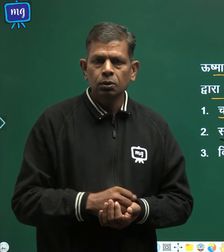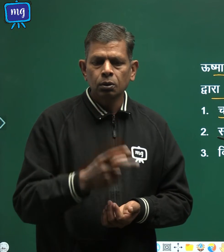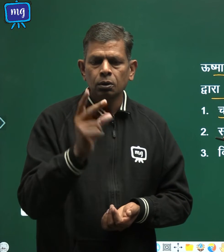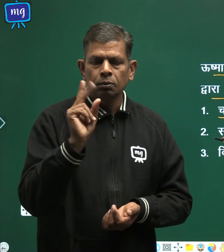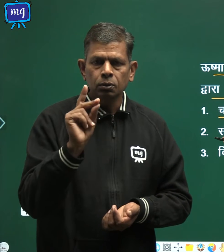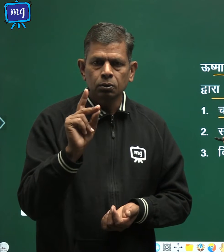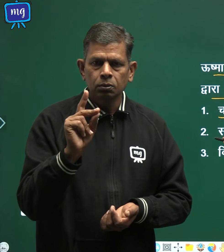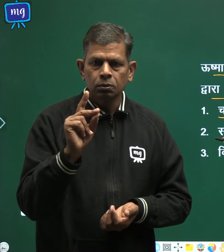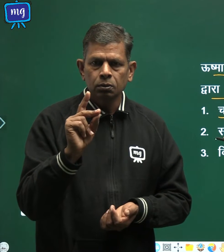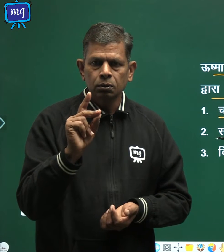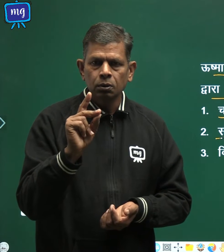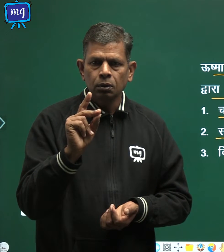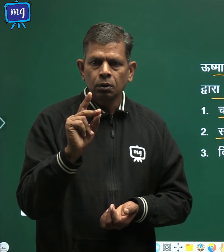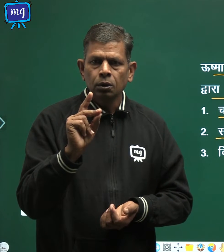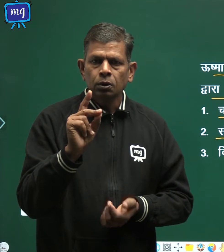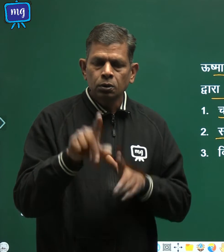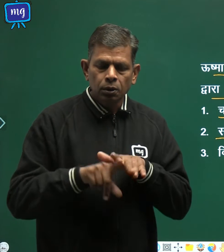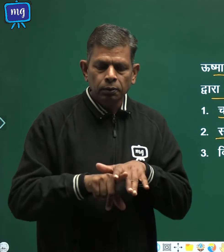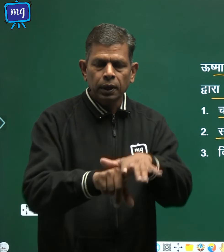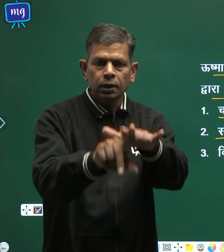नंबर 2 संवहन,